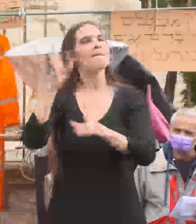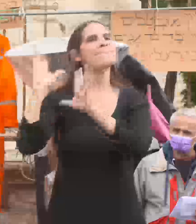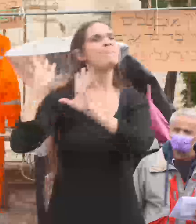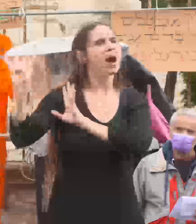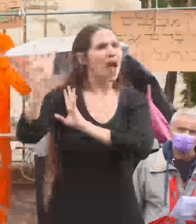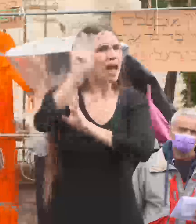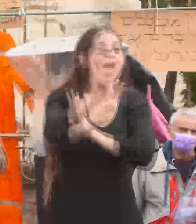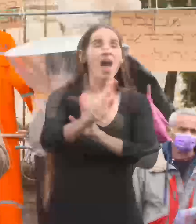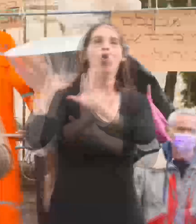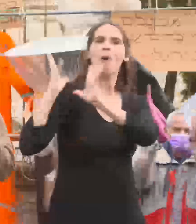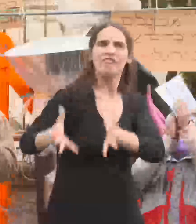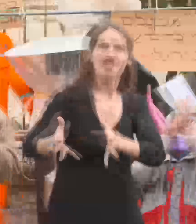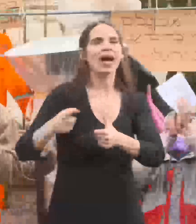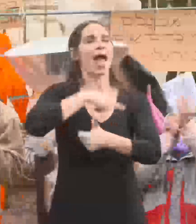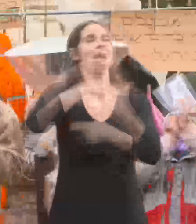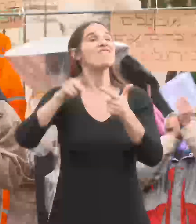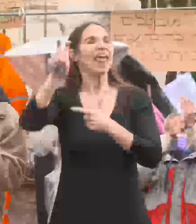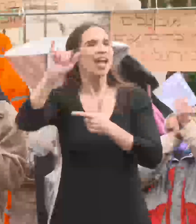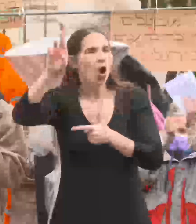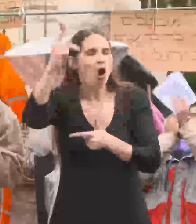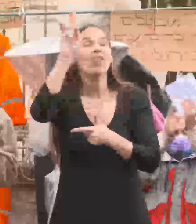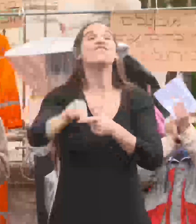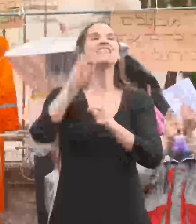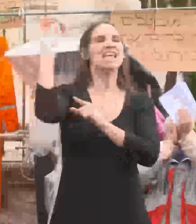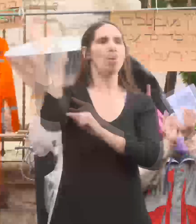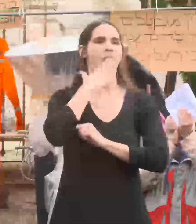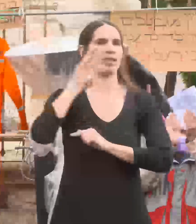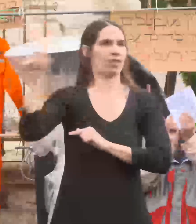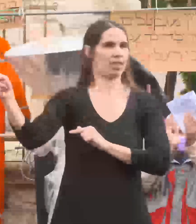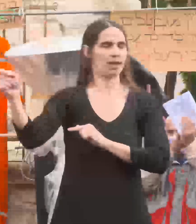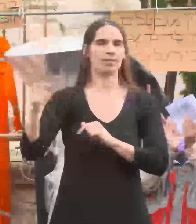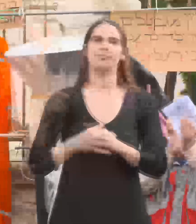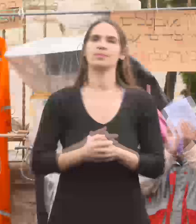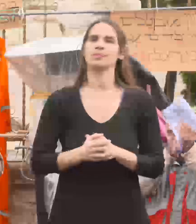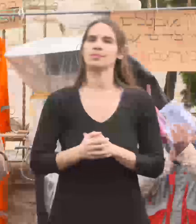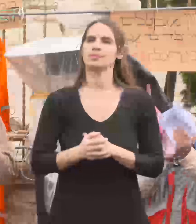גרבייה, ולאום אל פחם, ולאירון, ולסילואן.